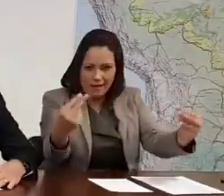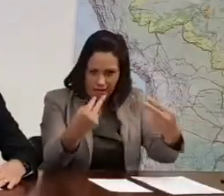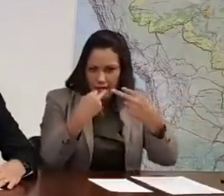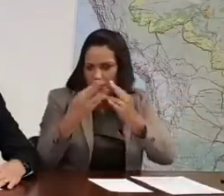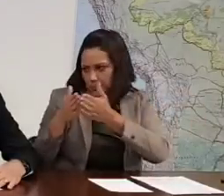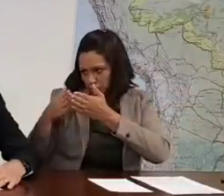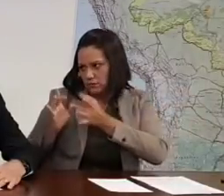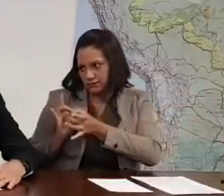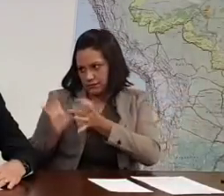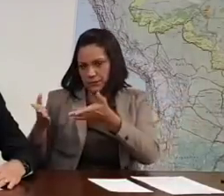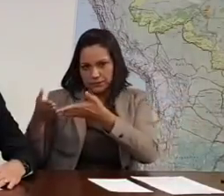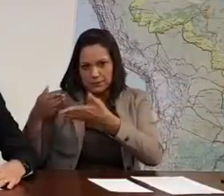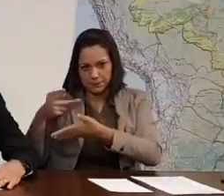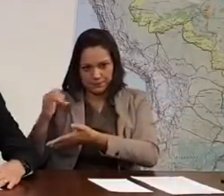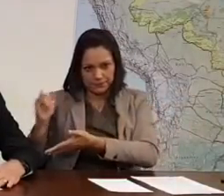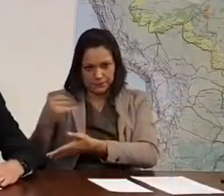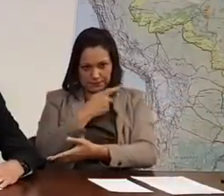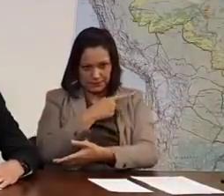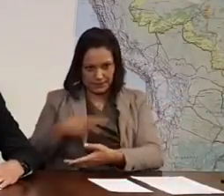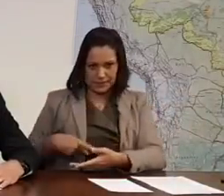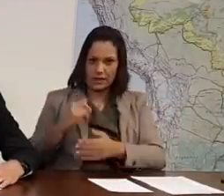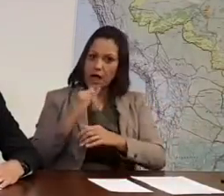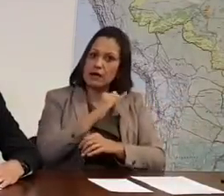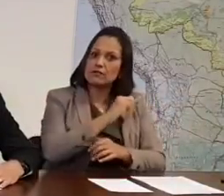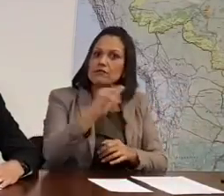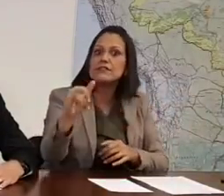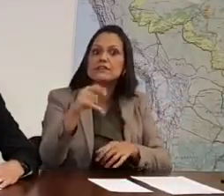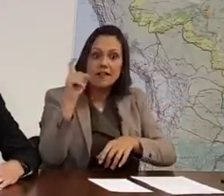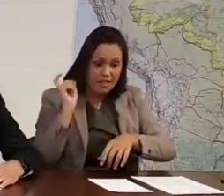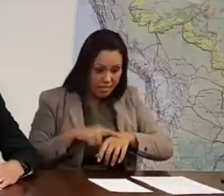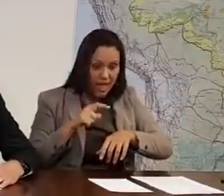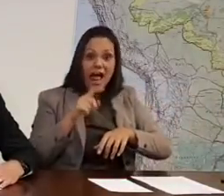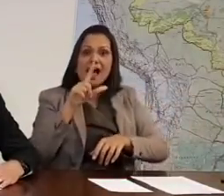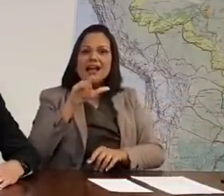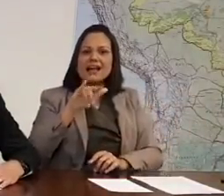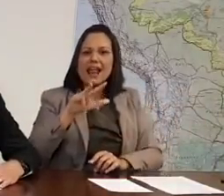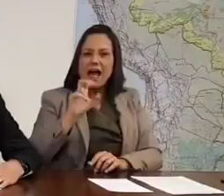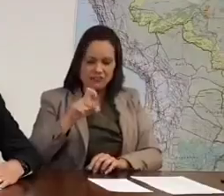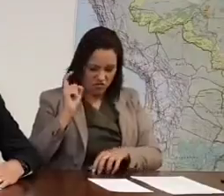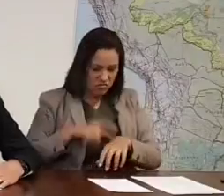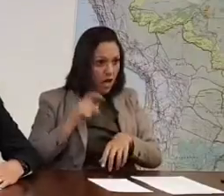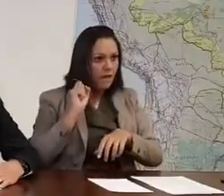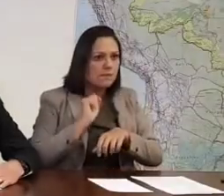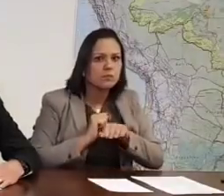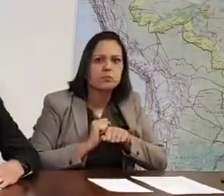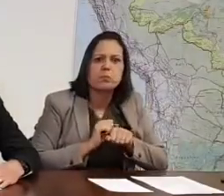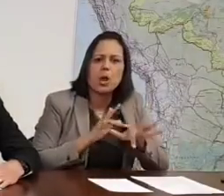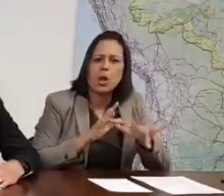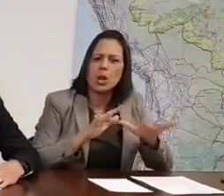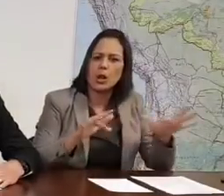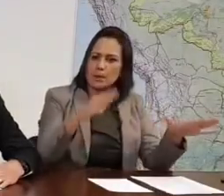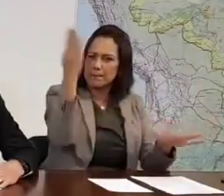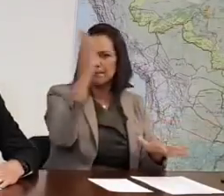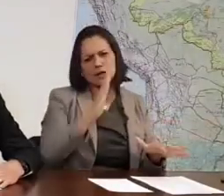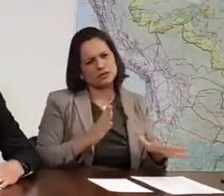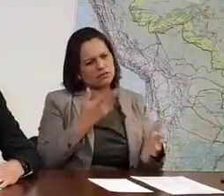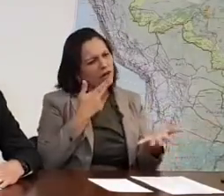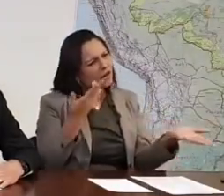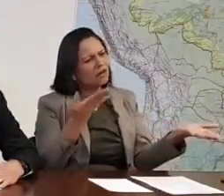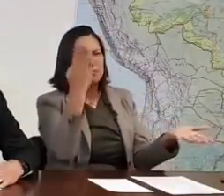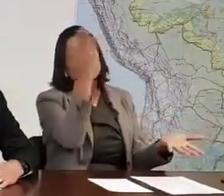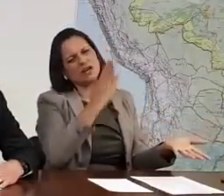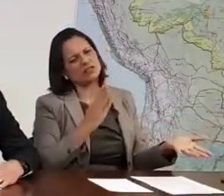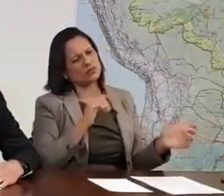liberdade, do pessoal replicar, duplicar essa live, principalmente o pessoal que está fora do Brasil, dizer que o Brasil mudou.